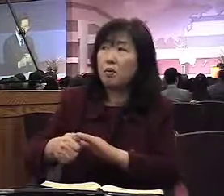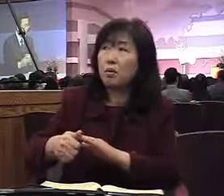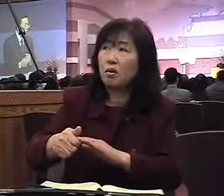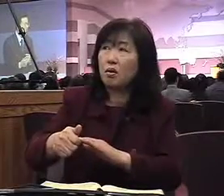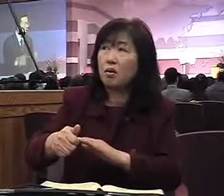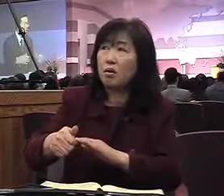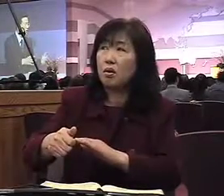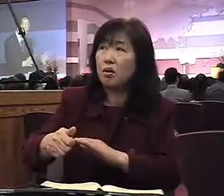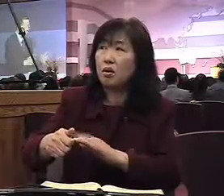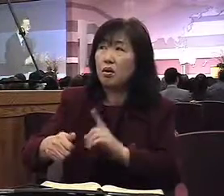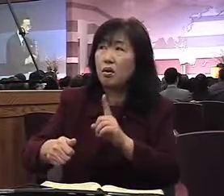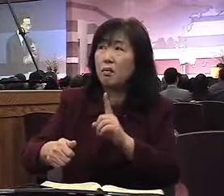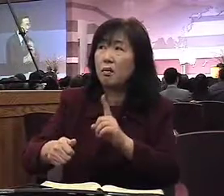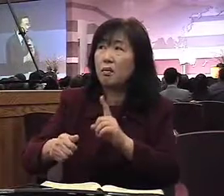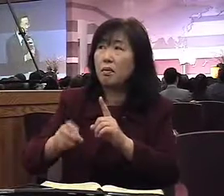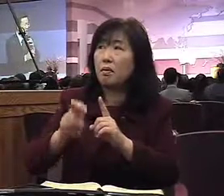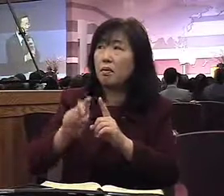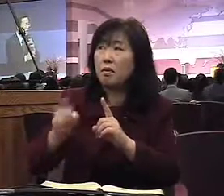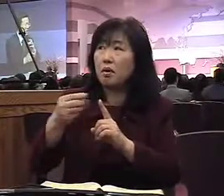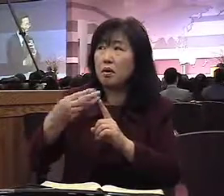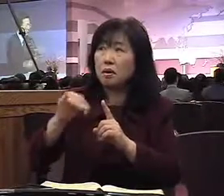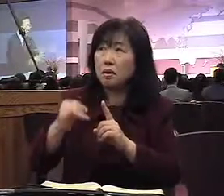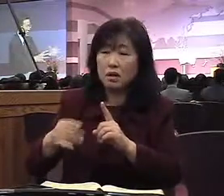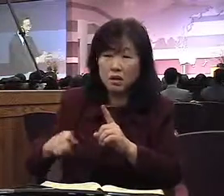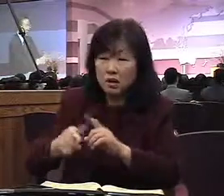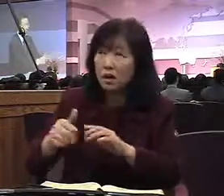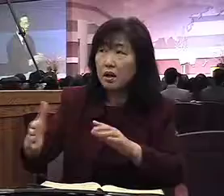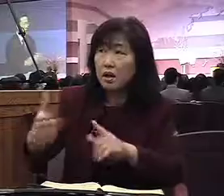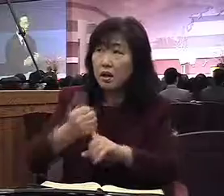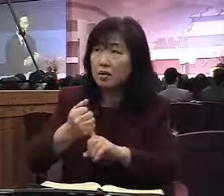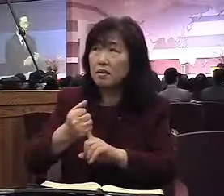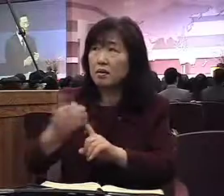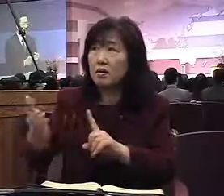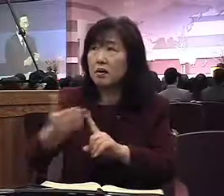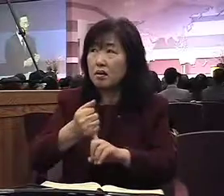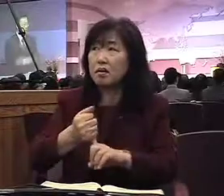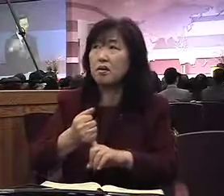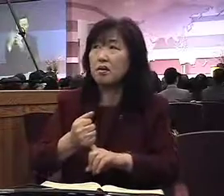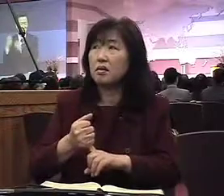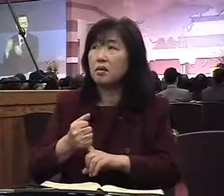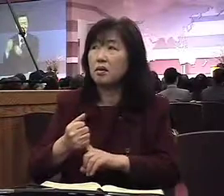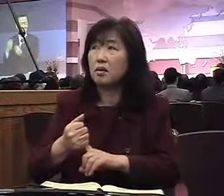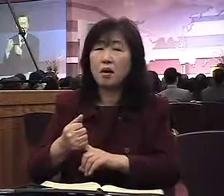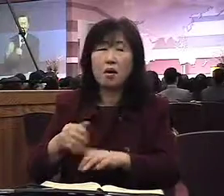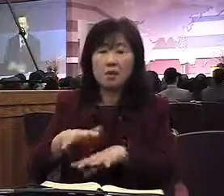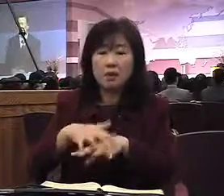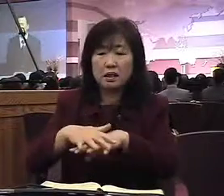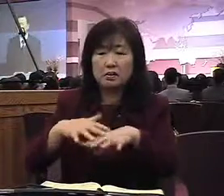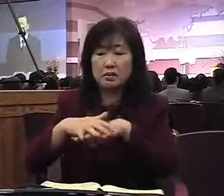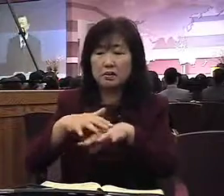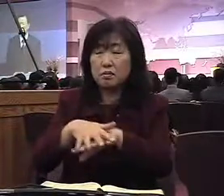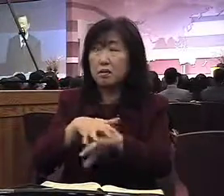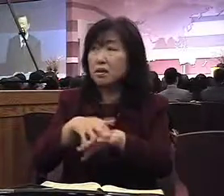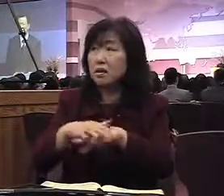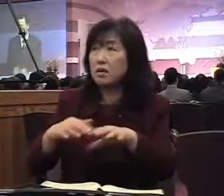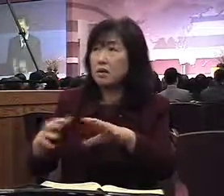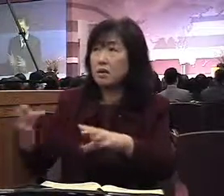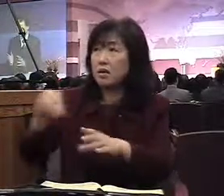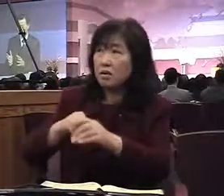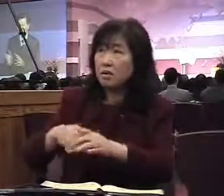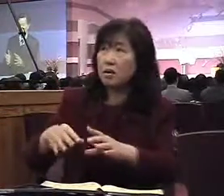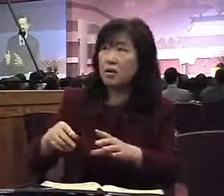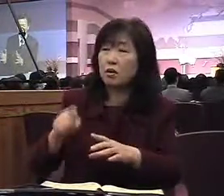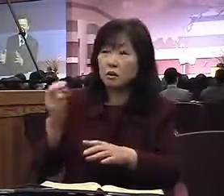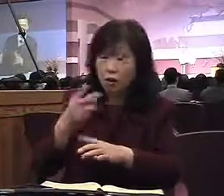한참 있다 보니까 또 한 마리가 또 지나갑니다. 또 그걸 잡고 또 집어넣었어. 또 한참 지나가다 보니까 또 한